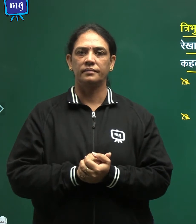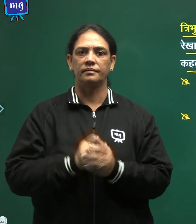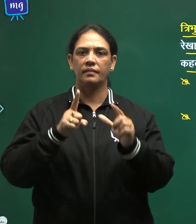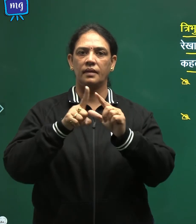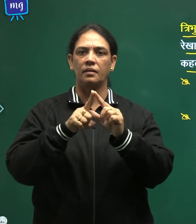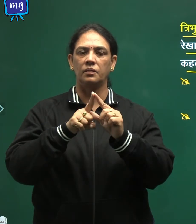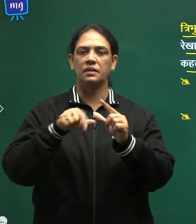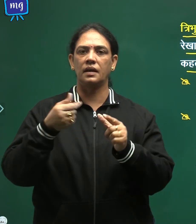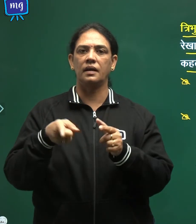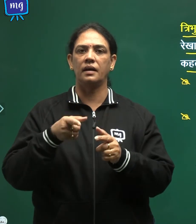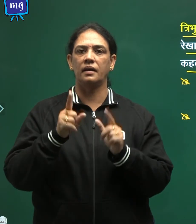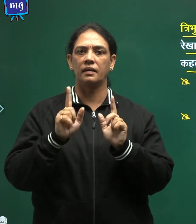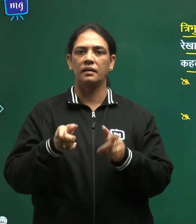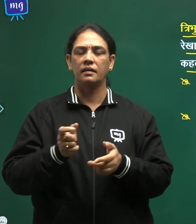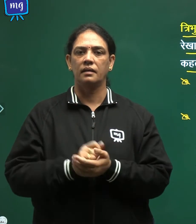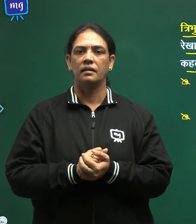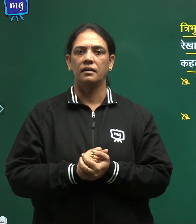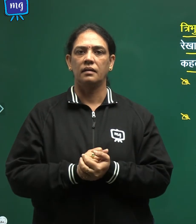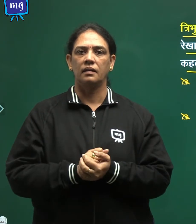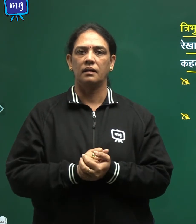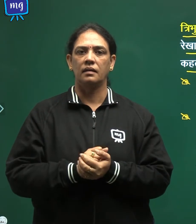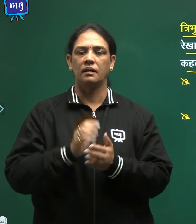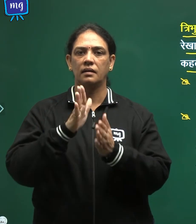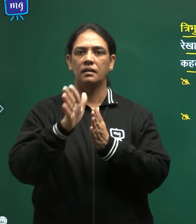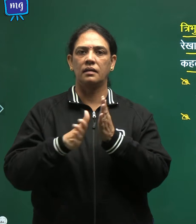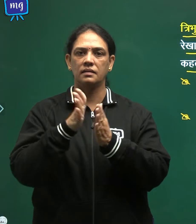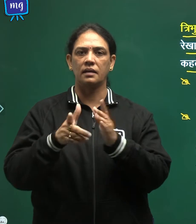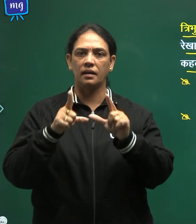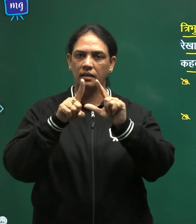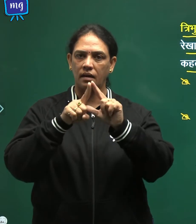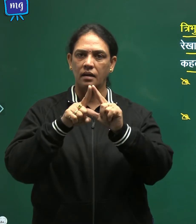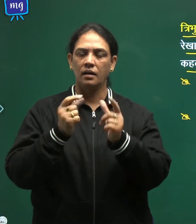त्रिभुज के लिए इस संकेत का प्रयोग करते हैं।